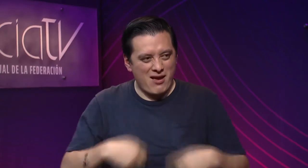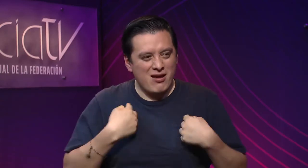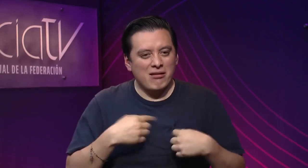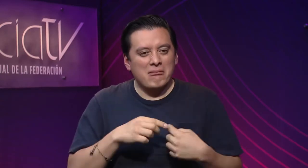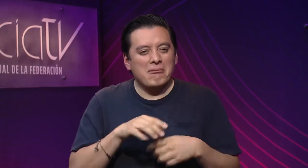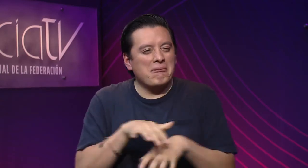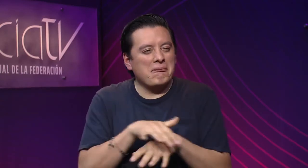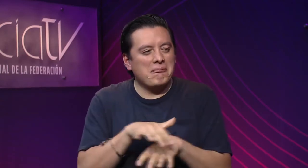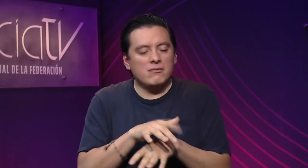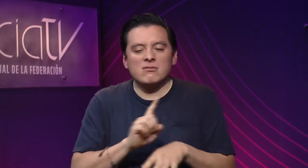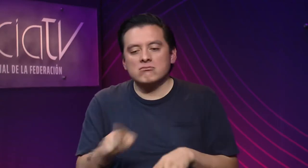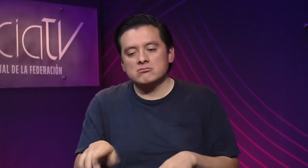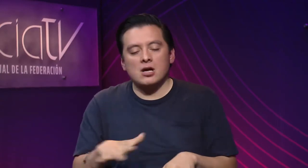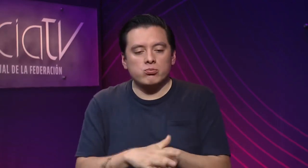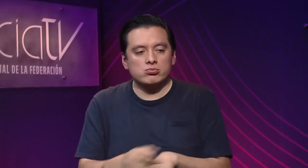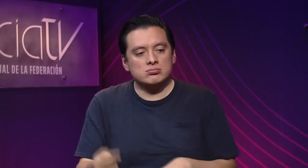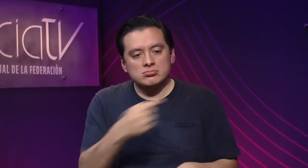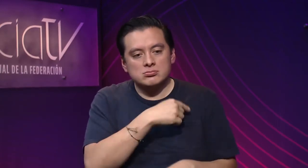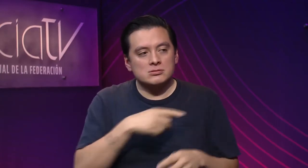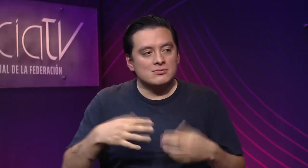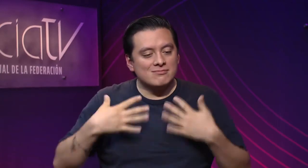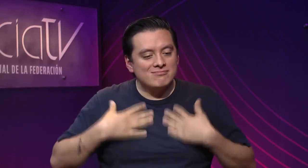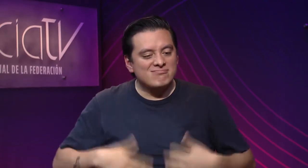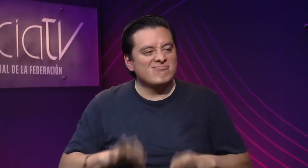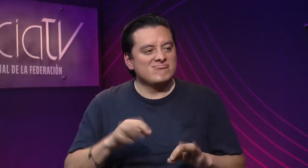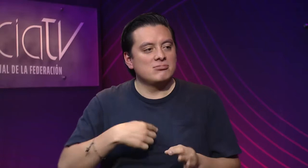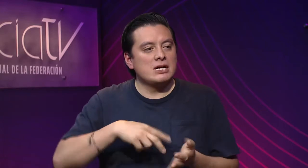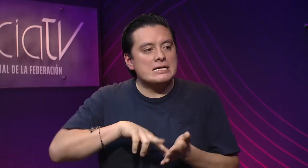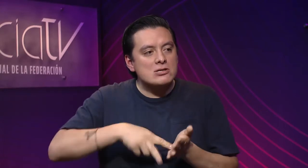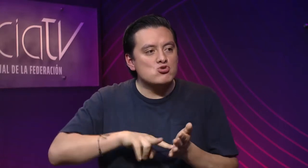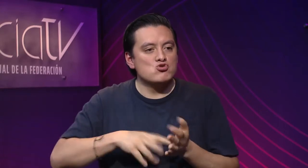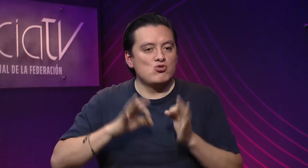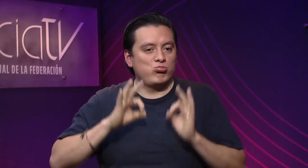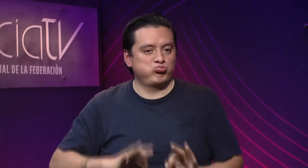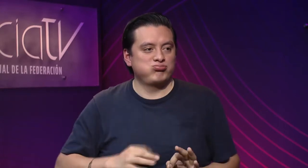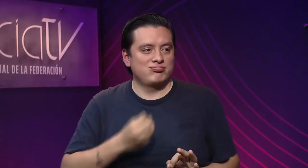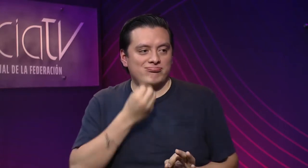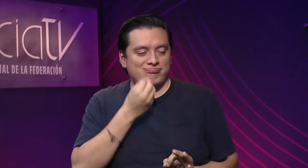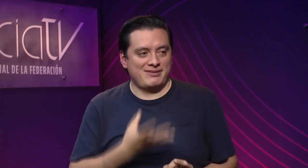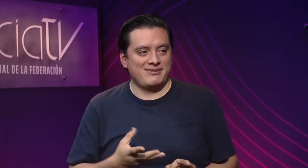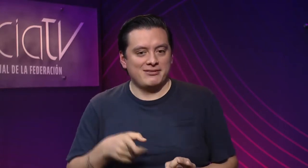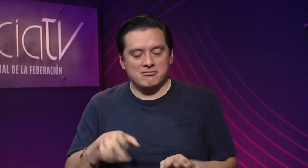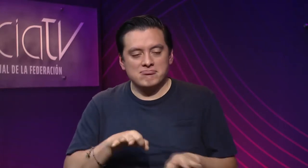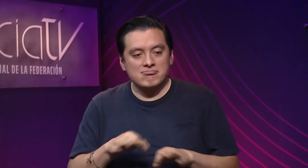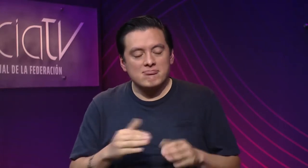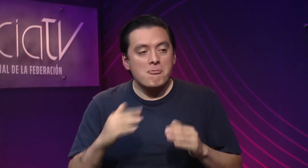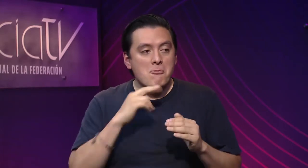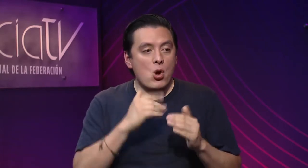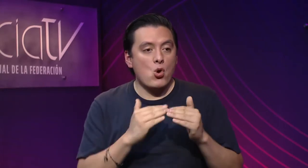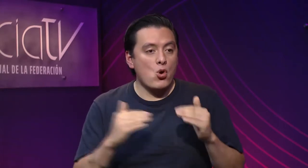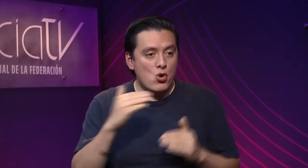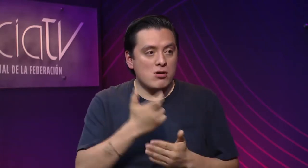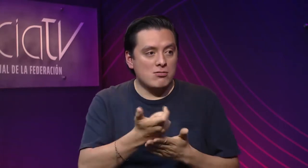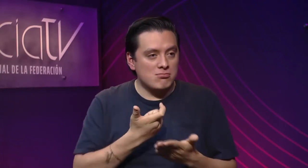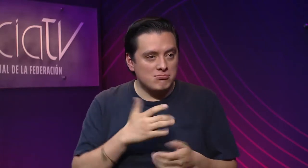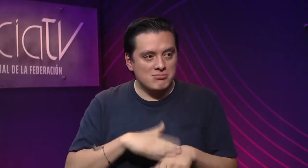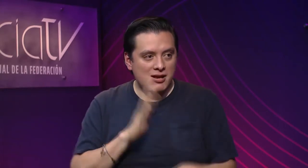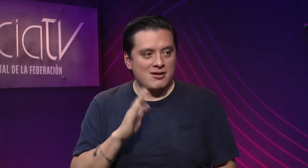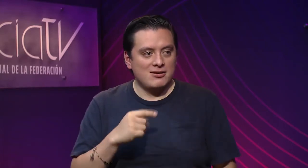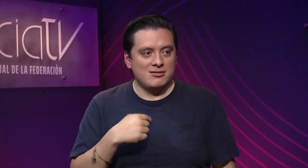jefe y me dijo, ok, ve, cámbiate, quítate esta ropa, que es la que utilizas para el servicio de limpieza,